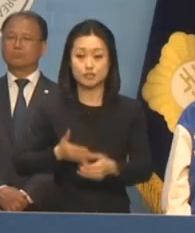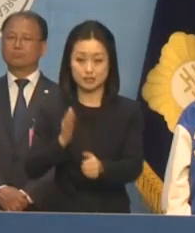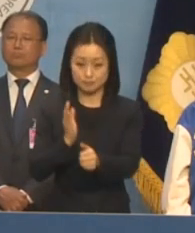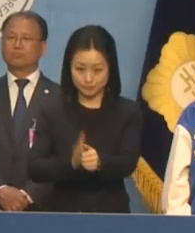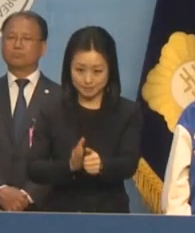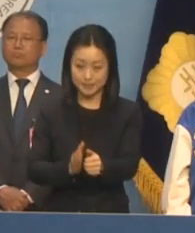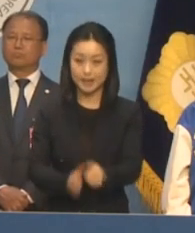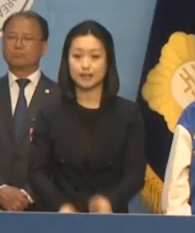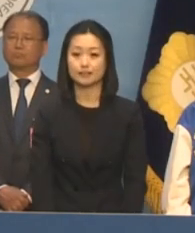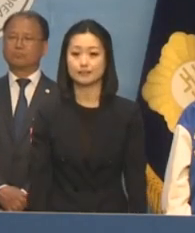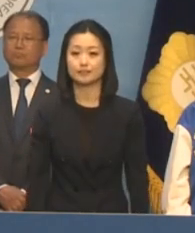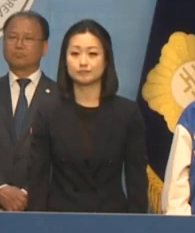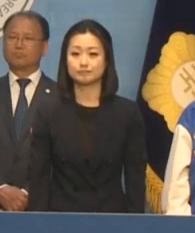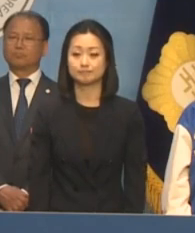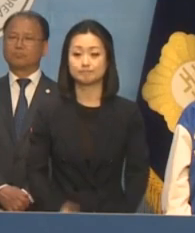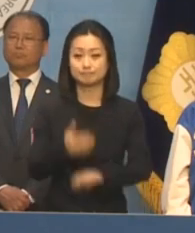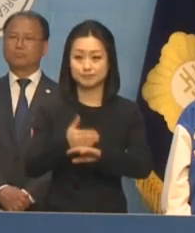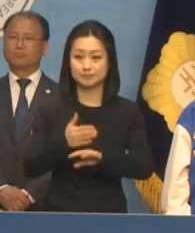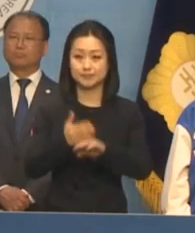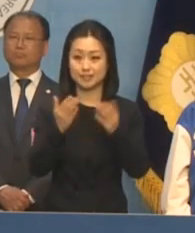주시기 부탁드립니다